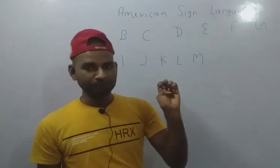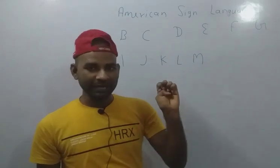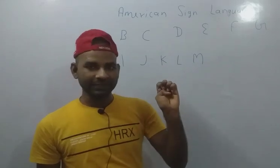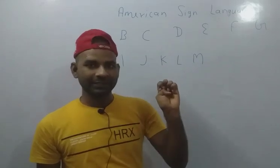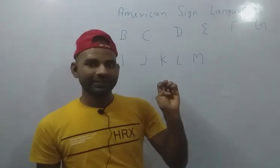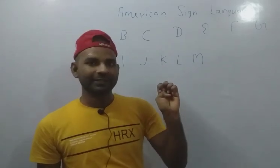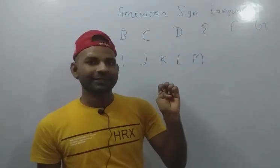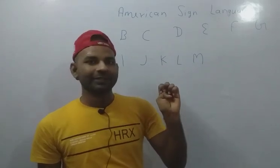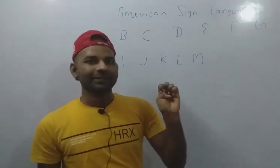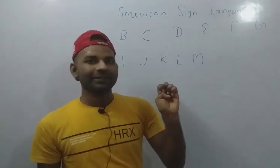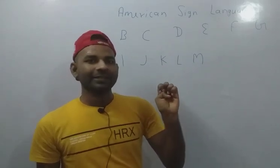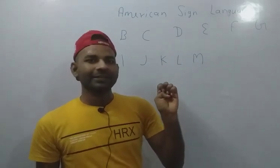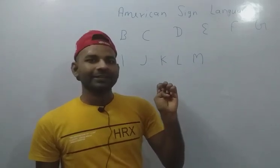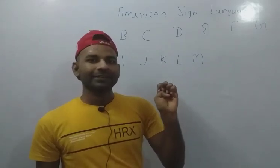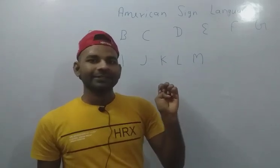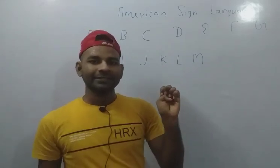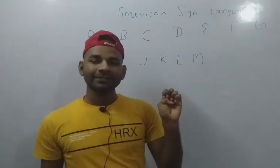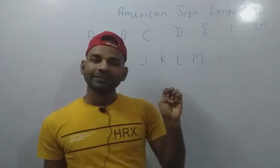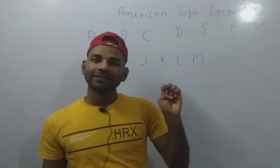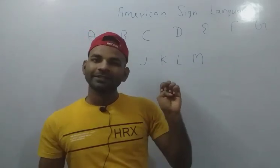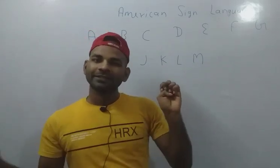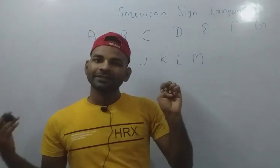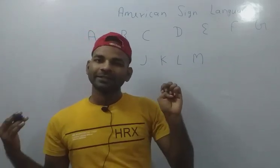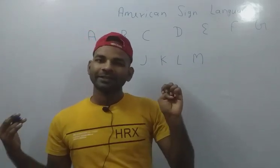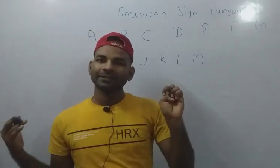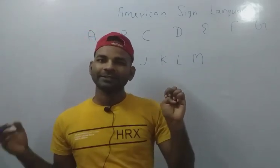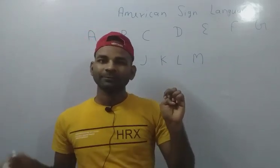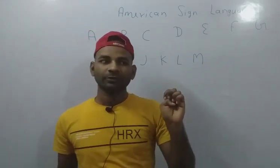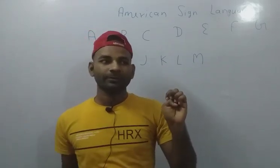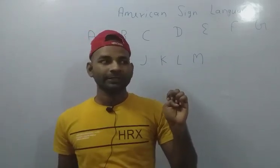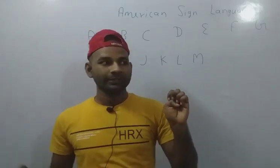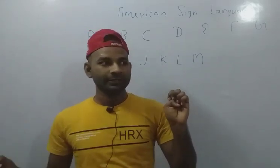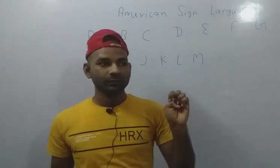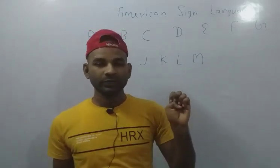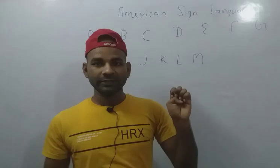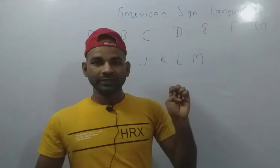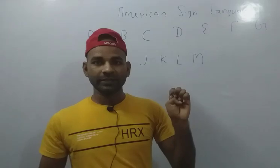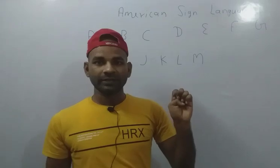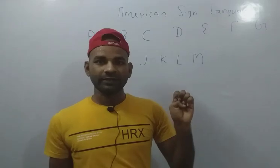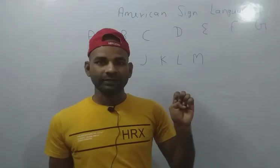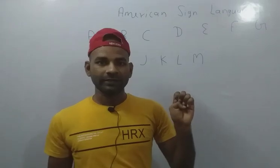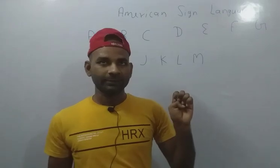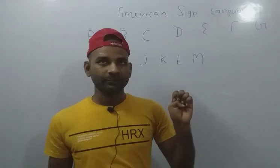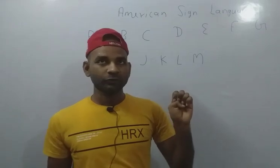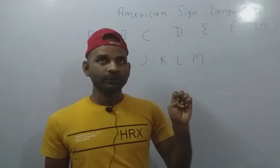मेक, ठीक। अगर किसी ने बोला भाई इसको क्या किया गया है, या मतलब कुछ भी बोलना